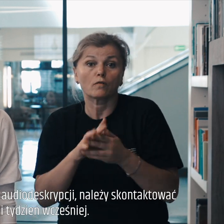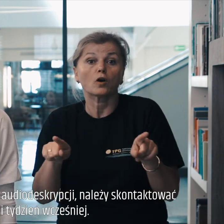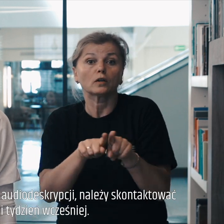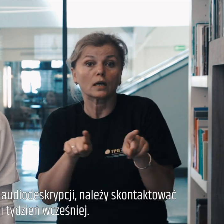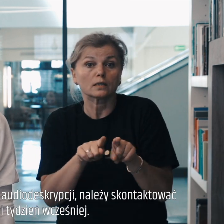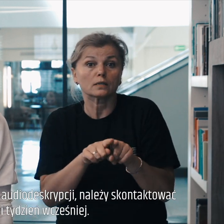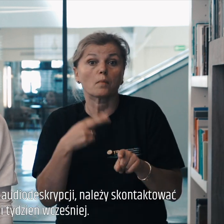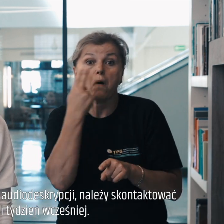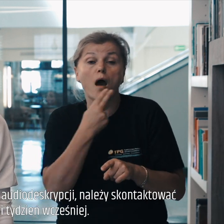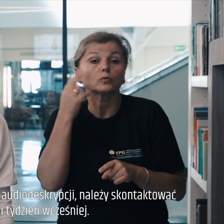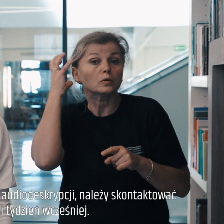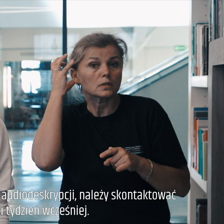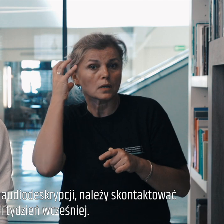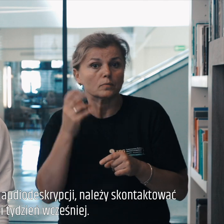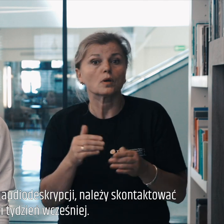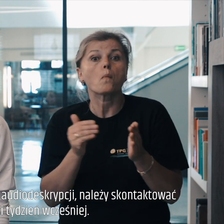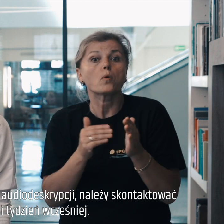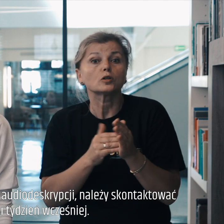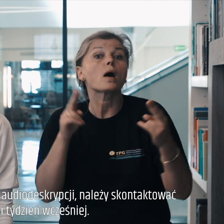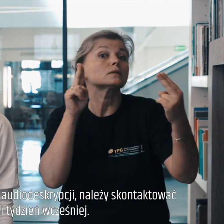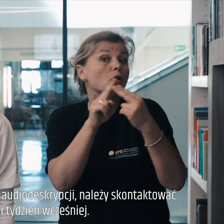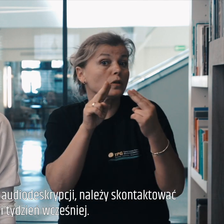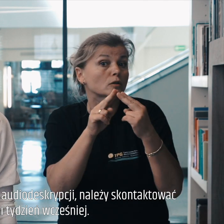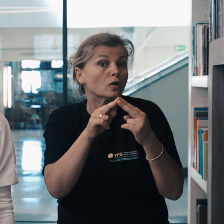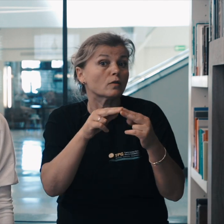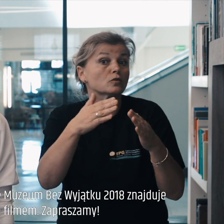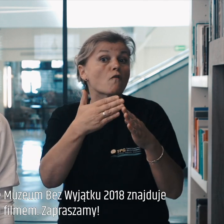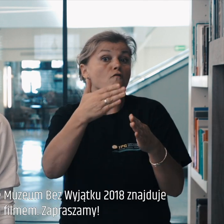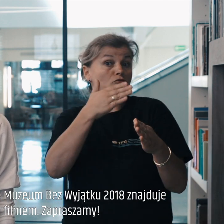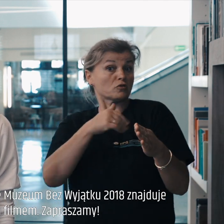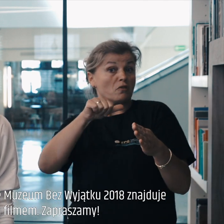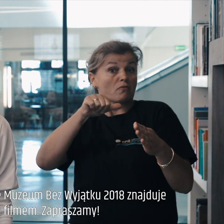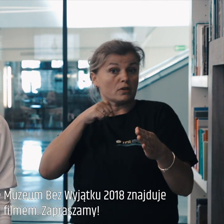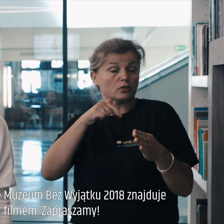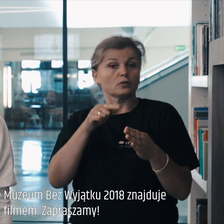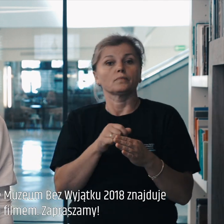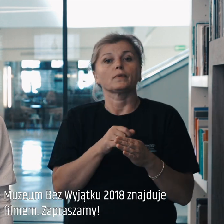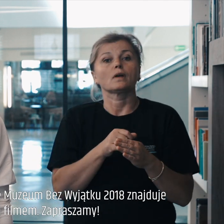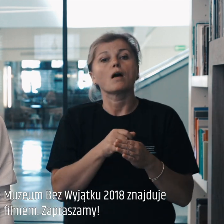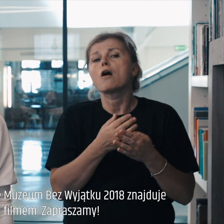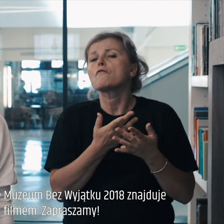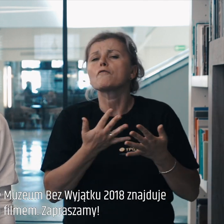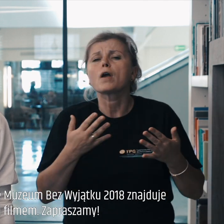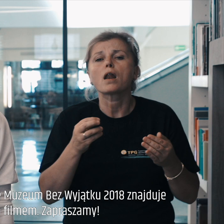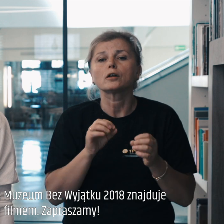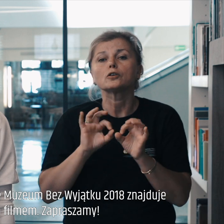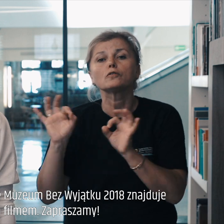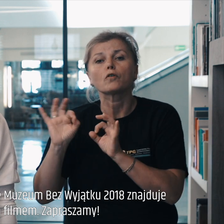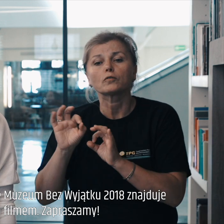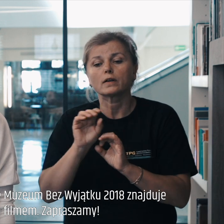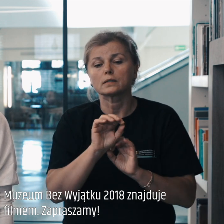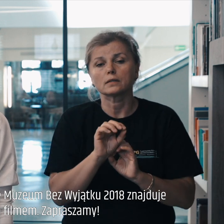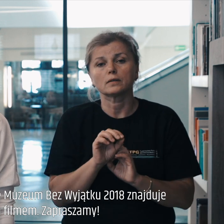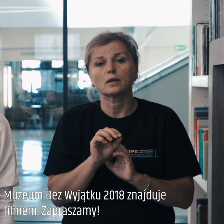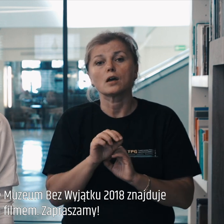należy skontaktować się z nami tydzień wcześniej. Więcej informacji o ofercie Muzeum bez wyjątku 2018